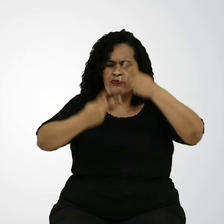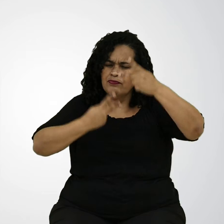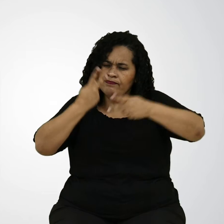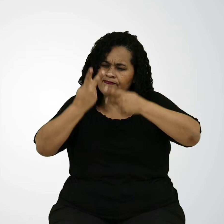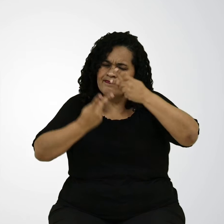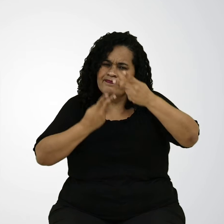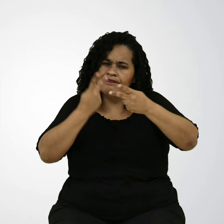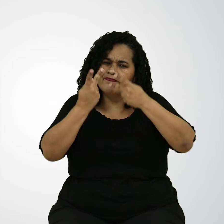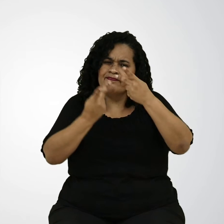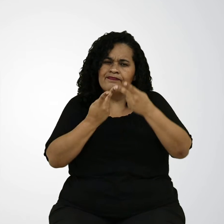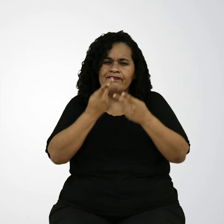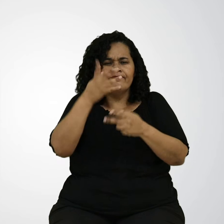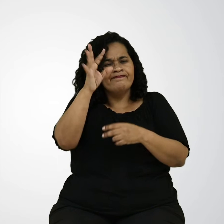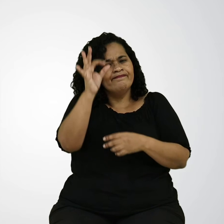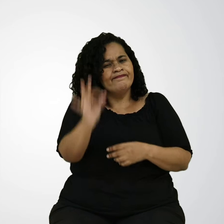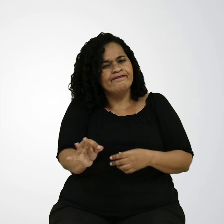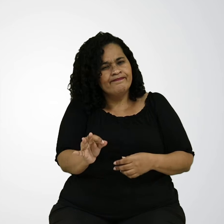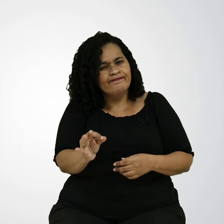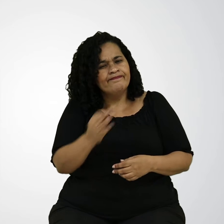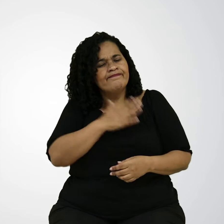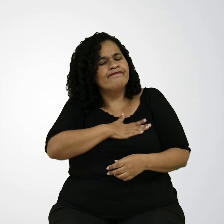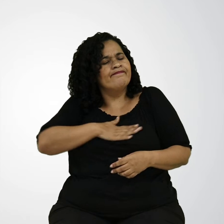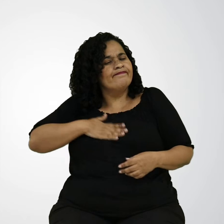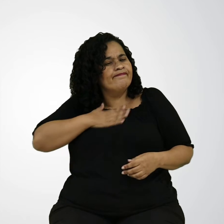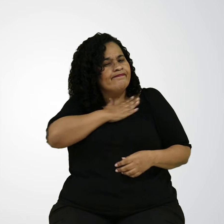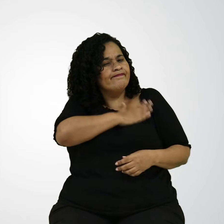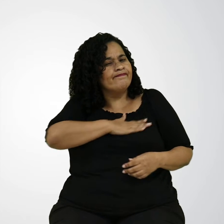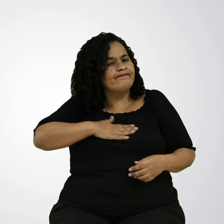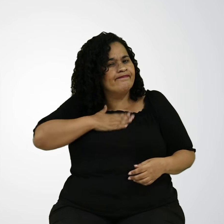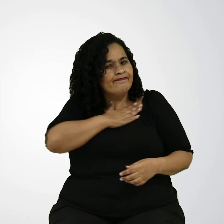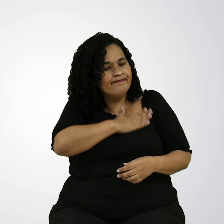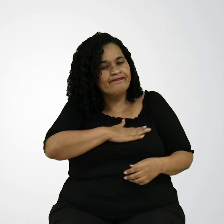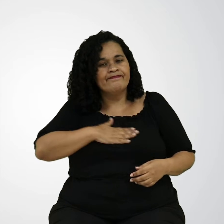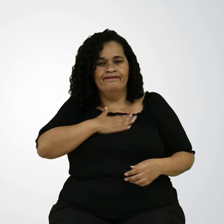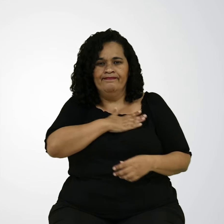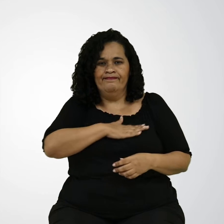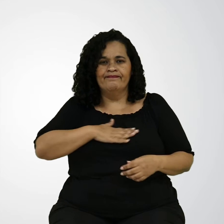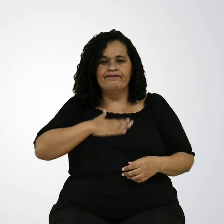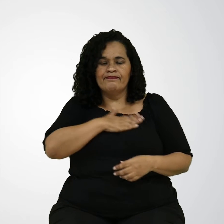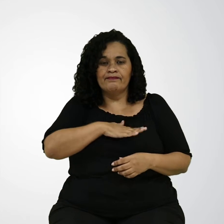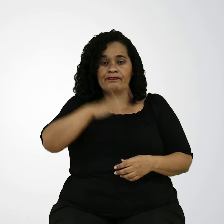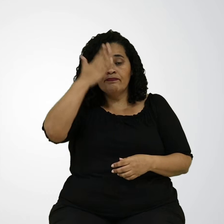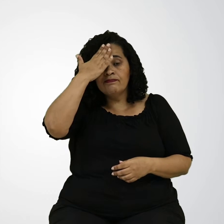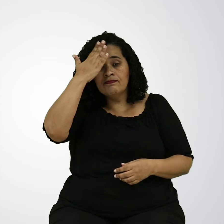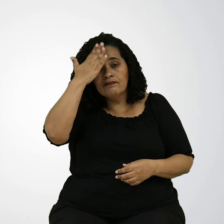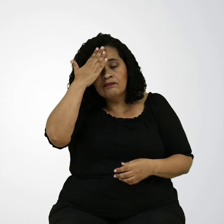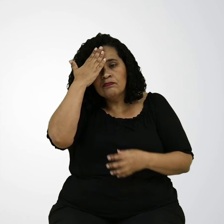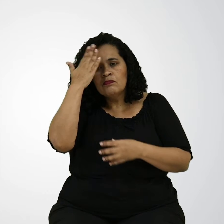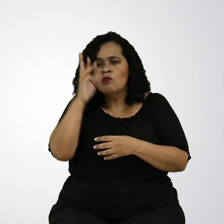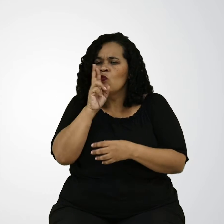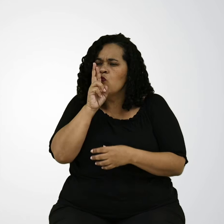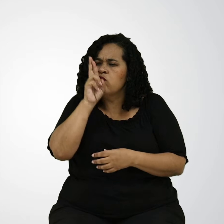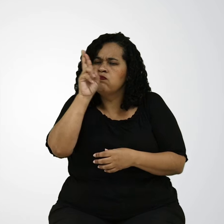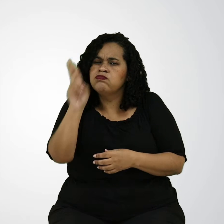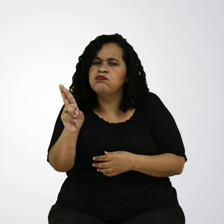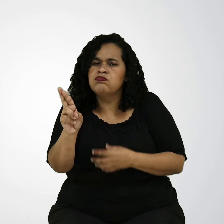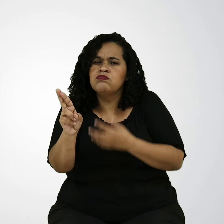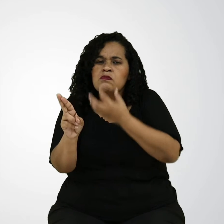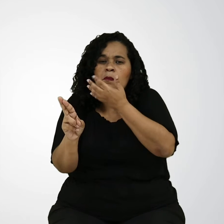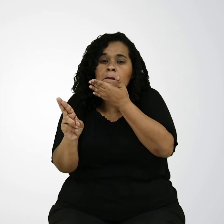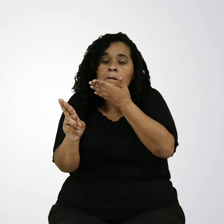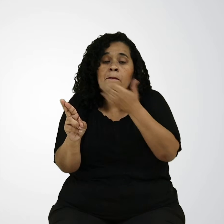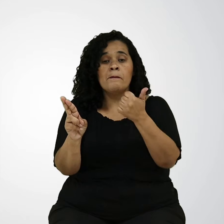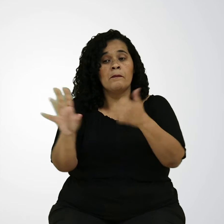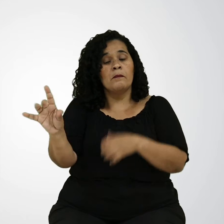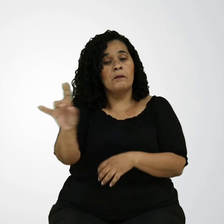com sal, para que saibais como vos convém responder a cada